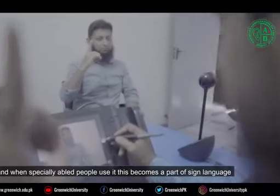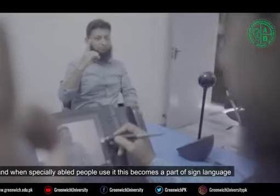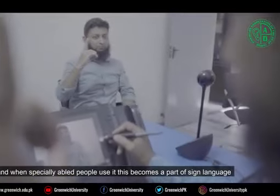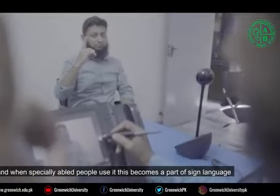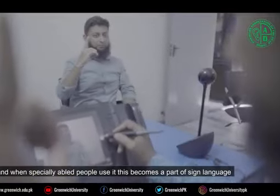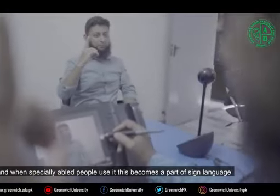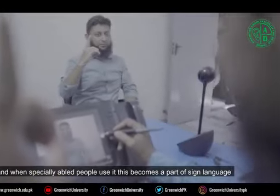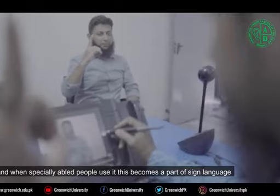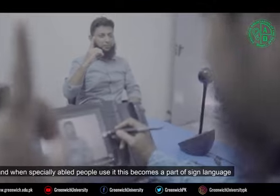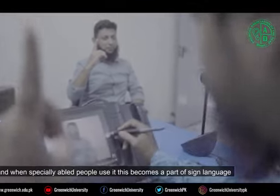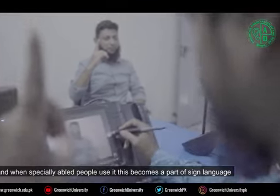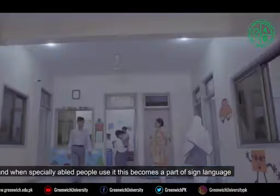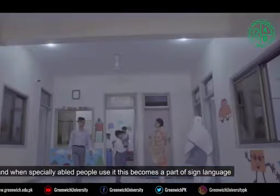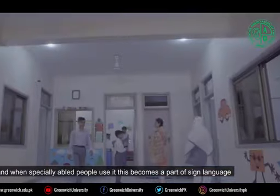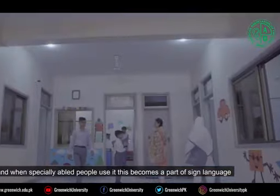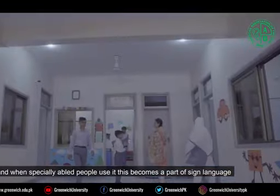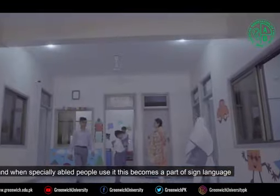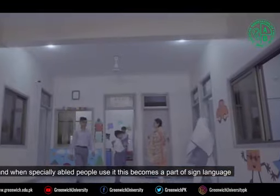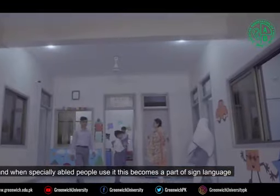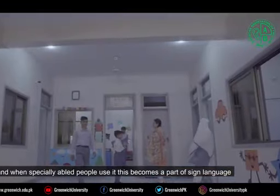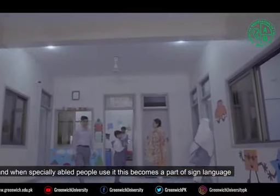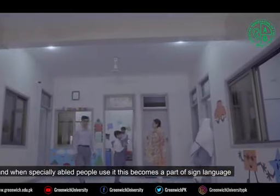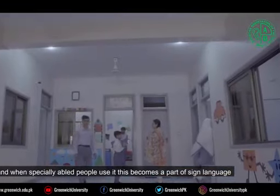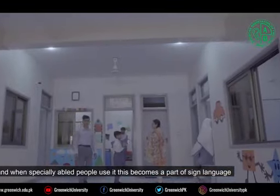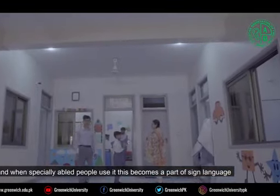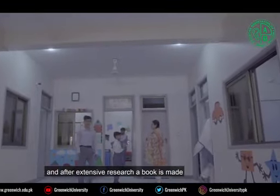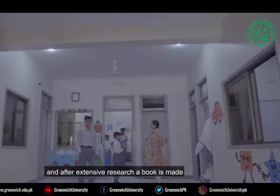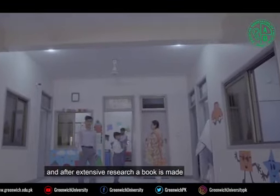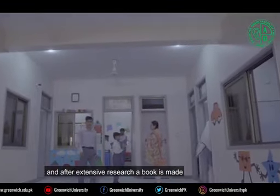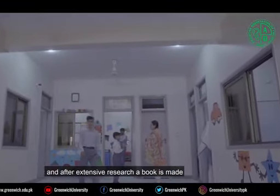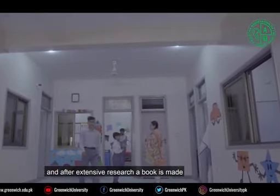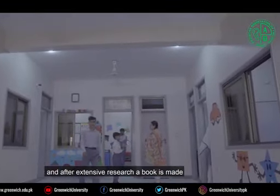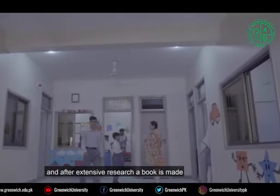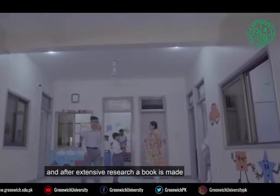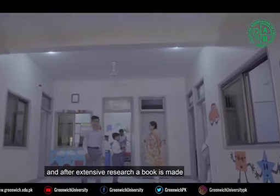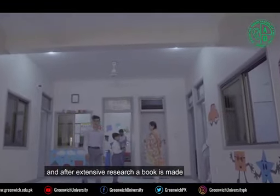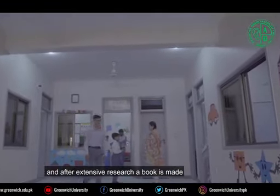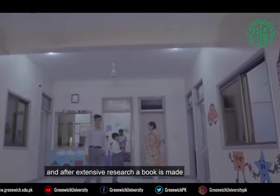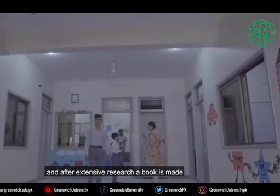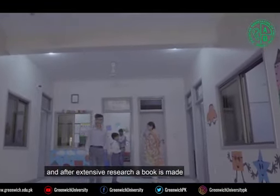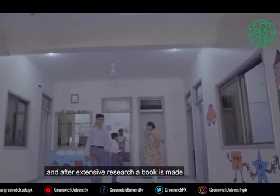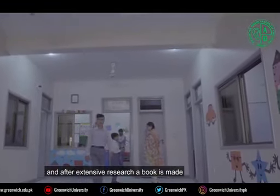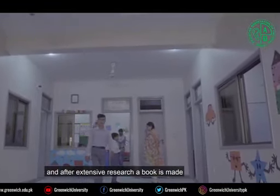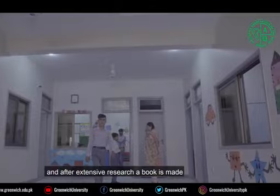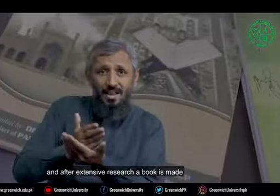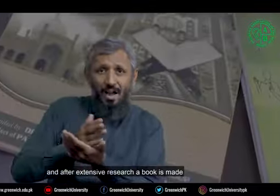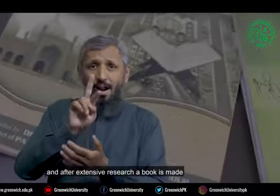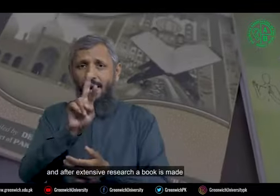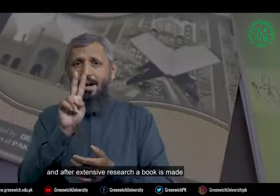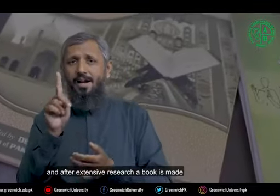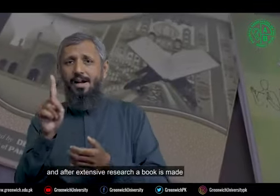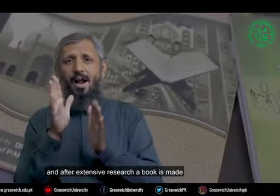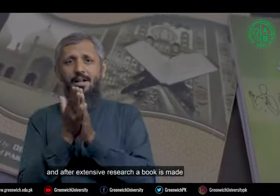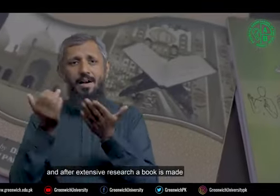हैं तो फिर ये इशारों की ज़बान का हिस्सा बन जाते हैं। इस तरह एक तवील रिसर्च के बाद एक किताब बन जाती